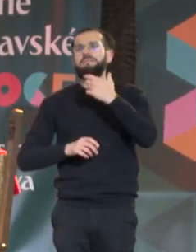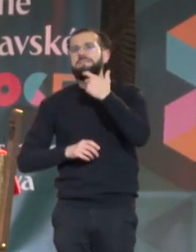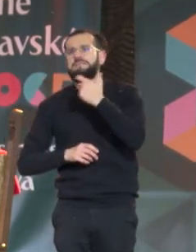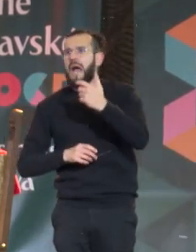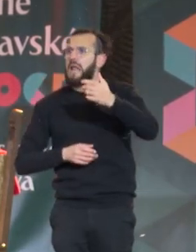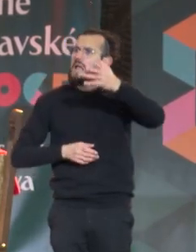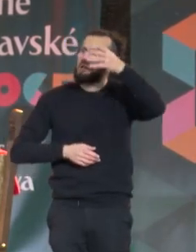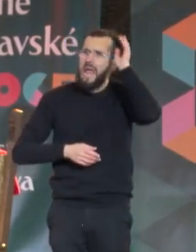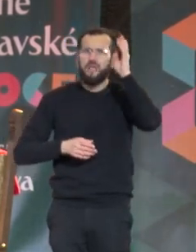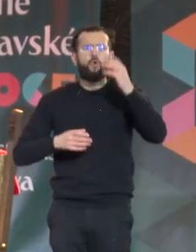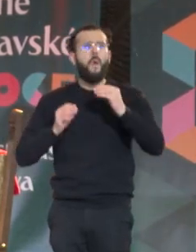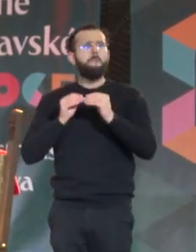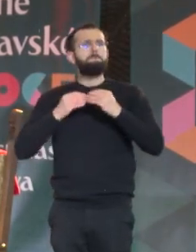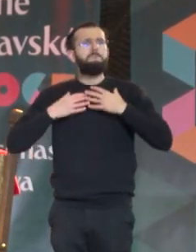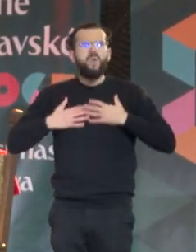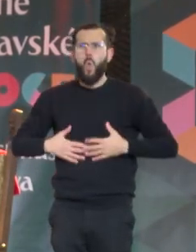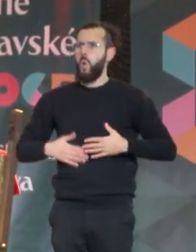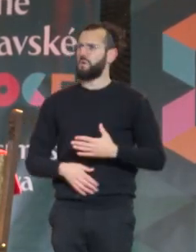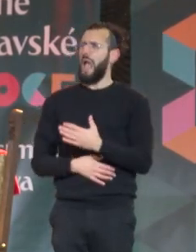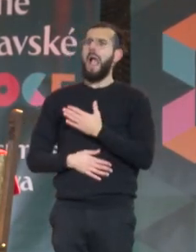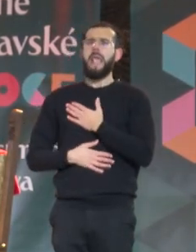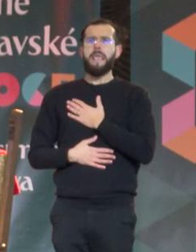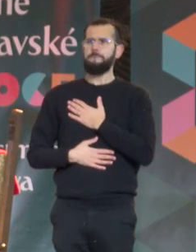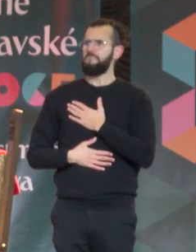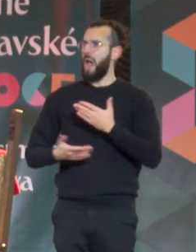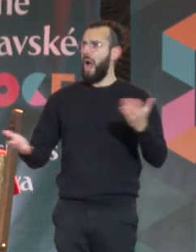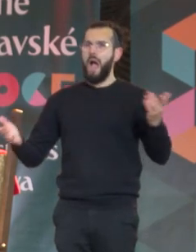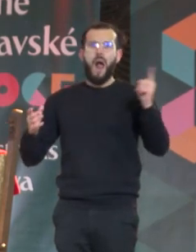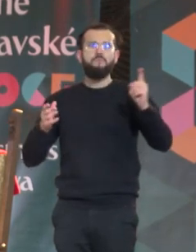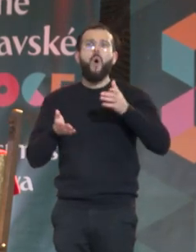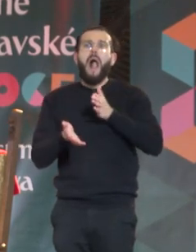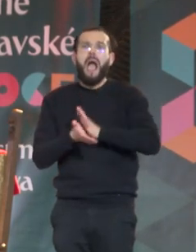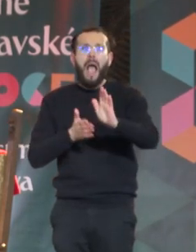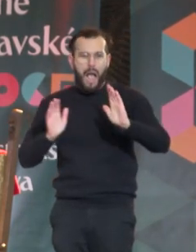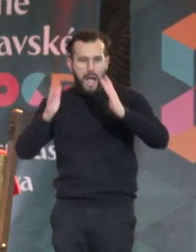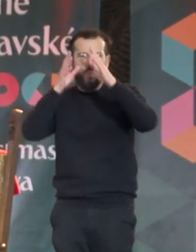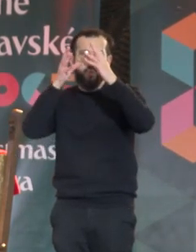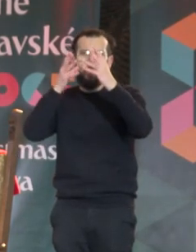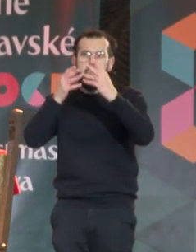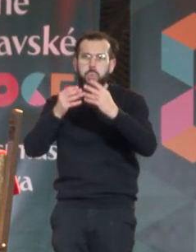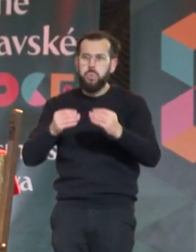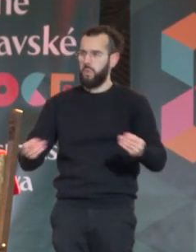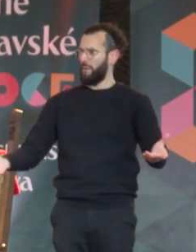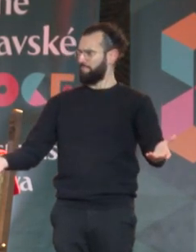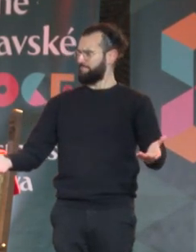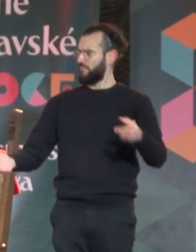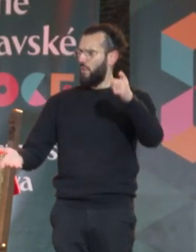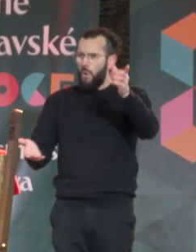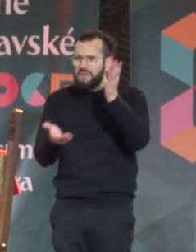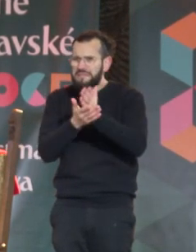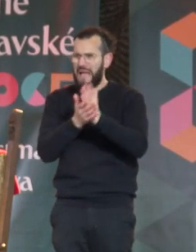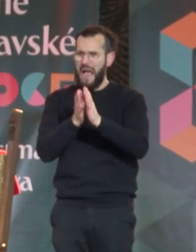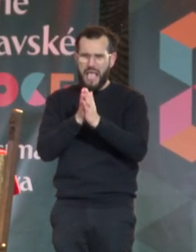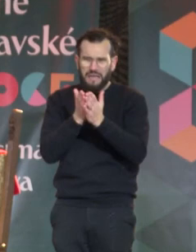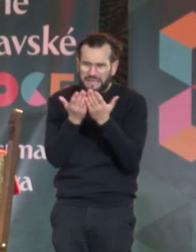zložení bunky, národnej hymne alebo o topení ľadovcov. Ako by v práci neležal v